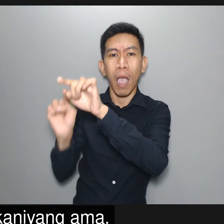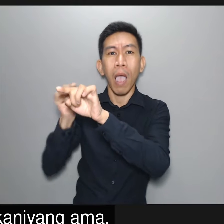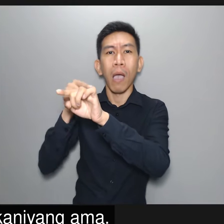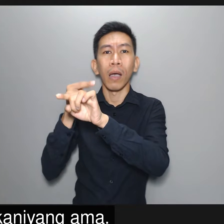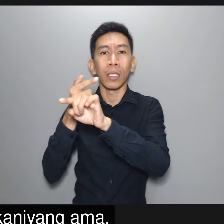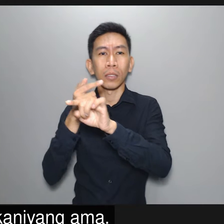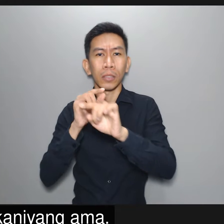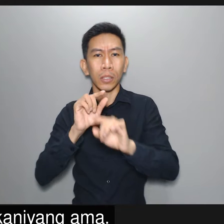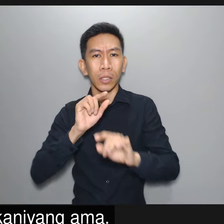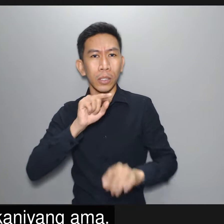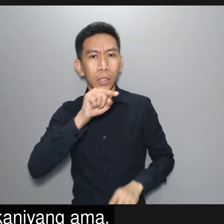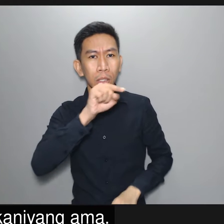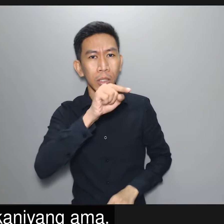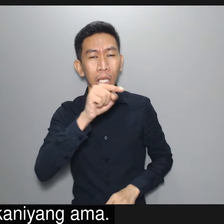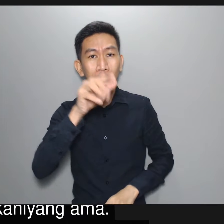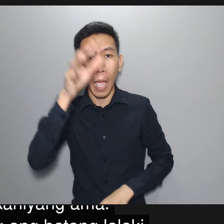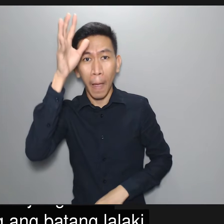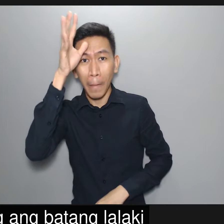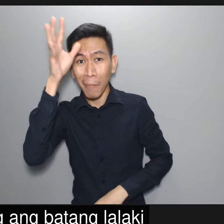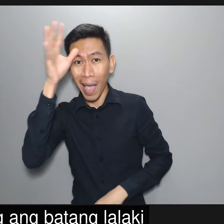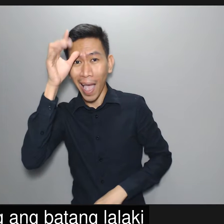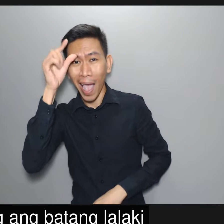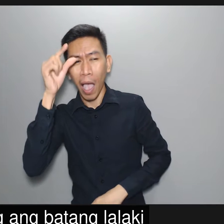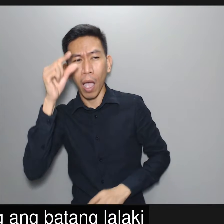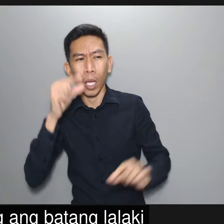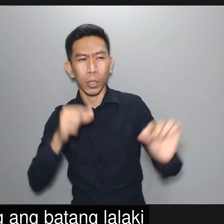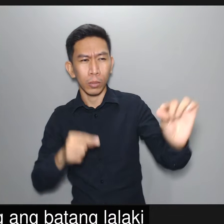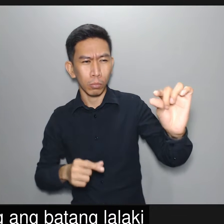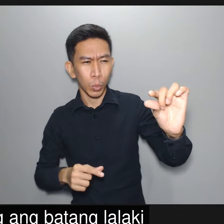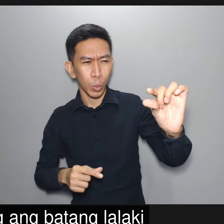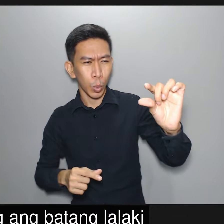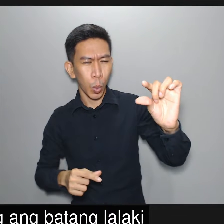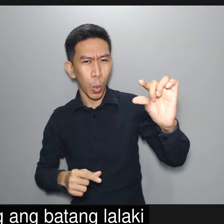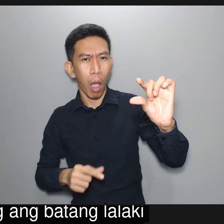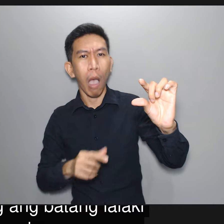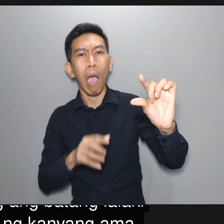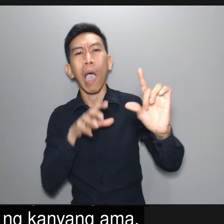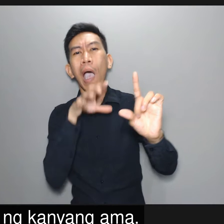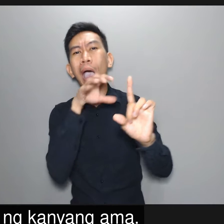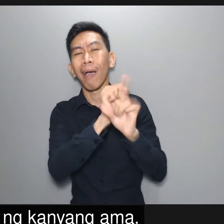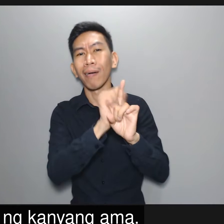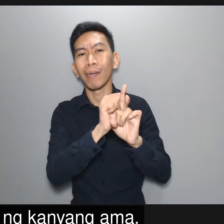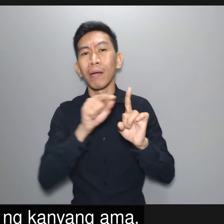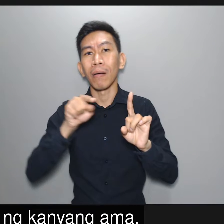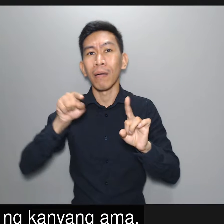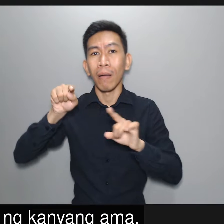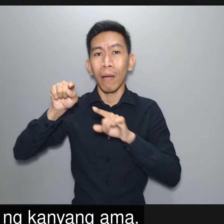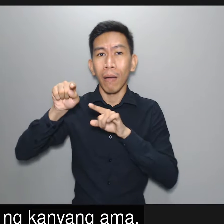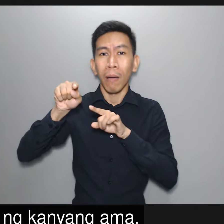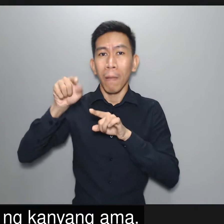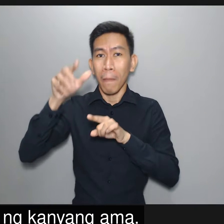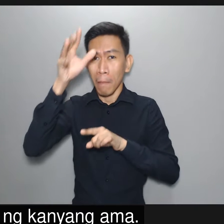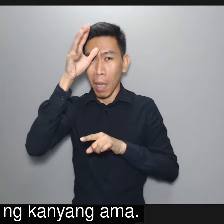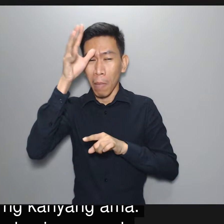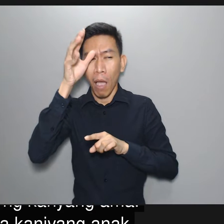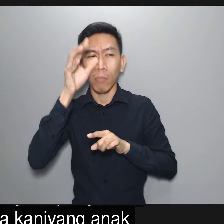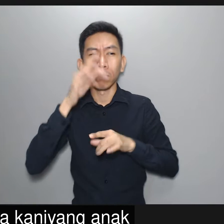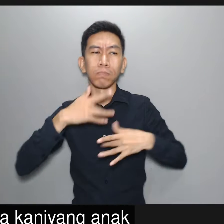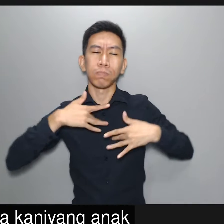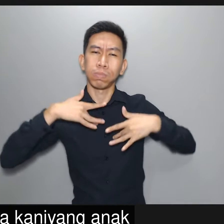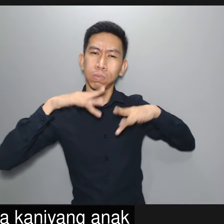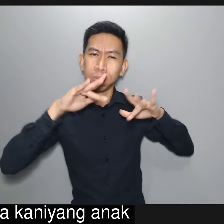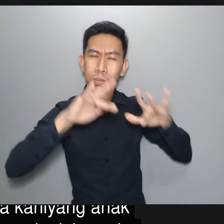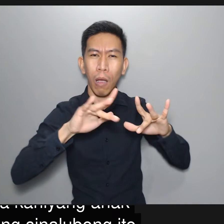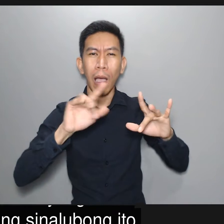ay natanaw na siya ng kanyang ama. Naawa ang ama sa kanyang anak, kaya't patakbo niyang sinalubong ito